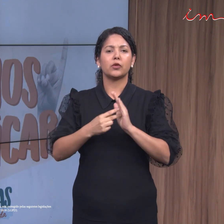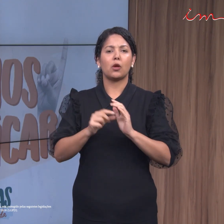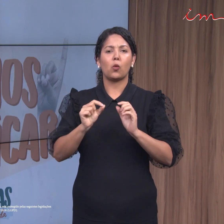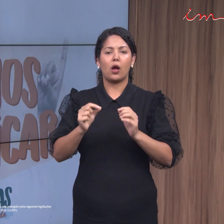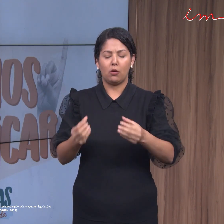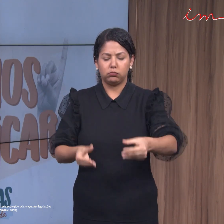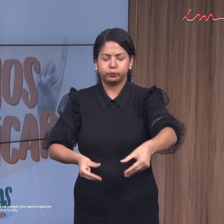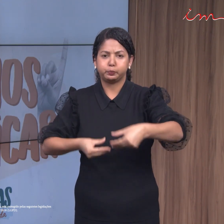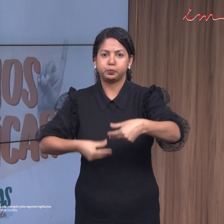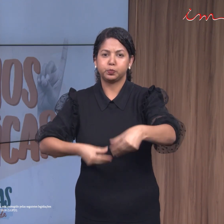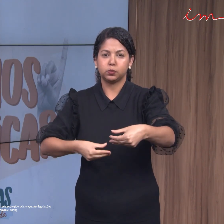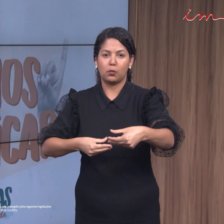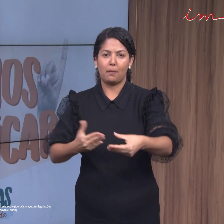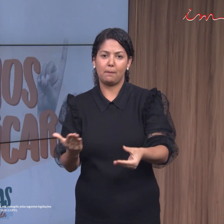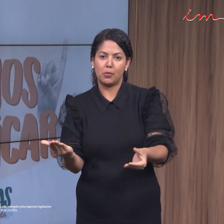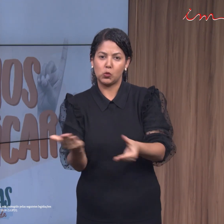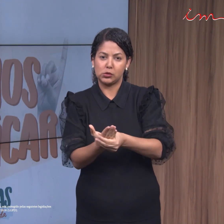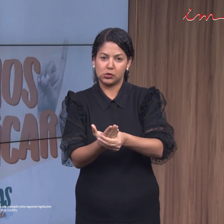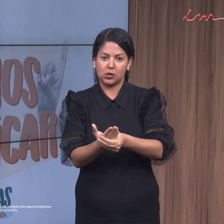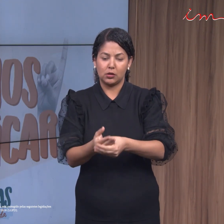Esse sinal de processo,